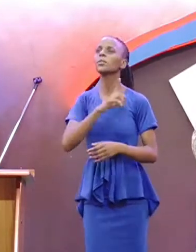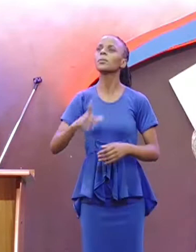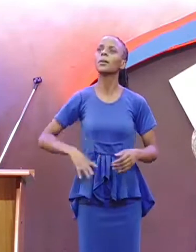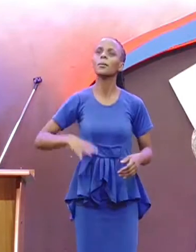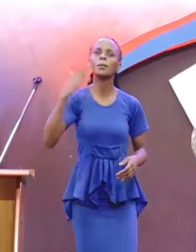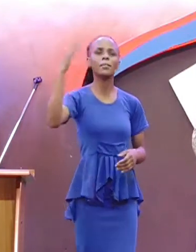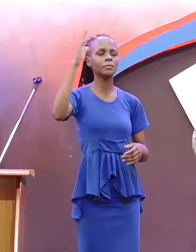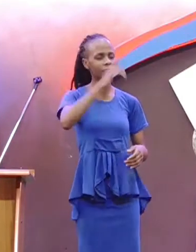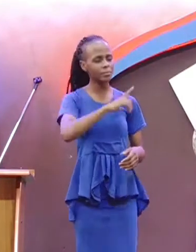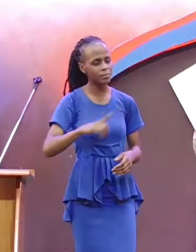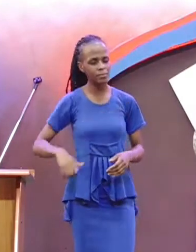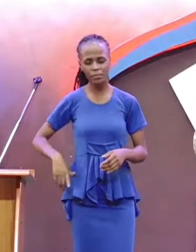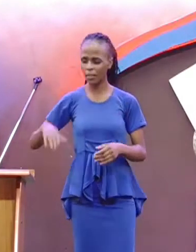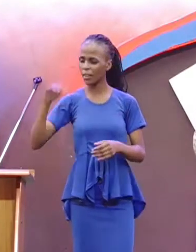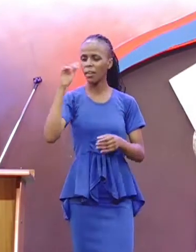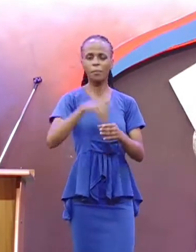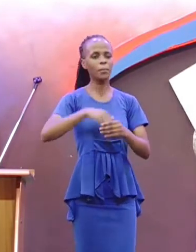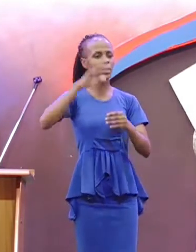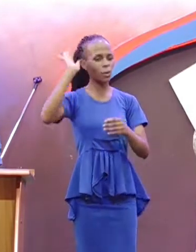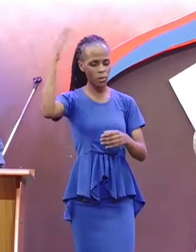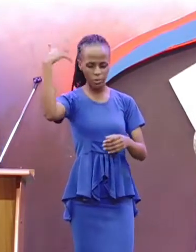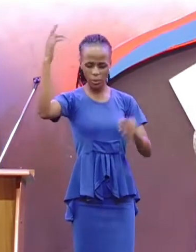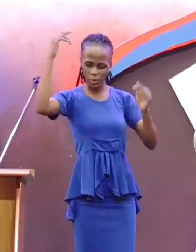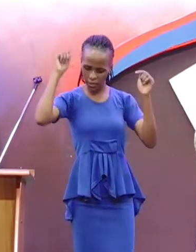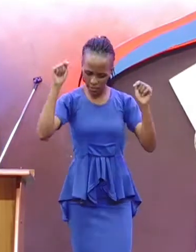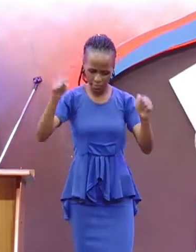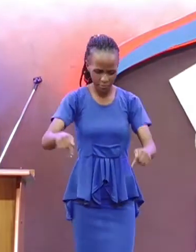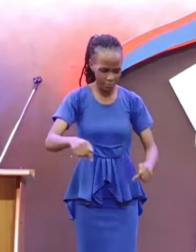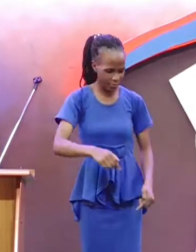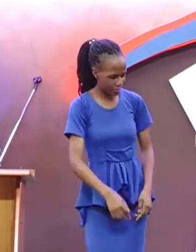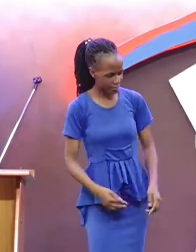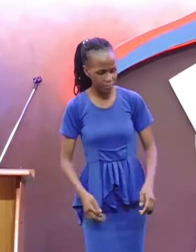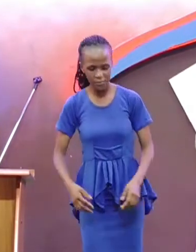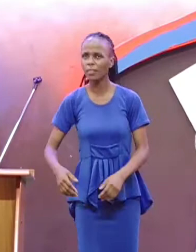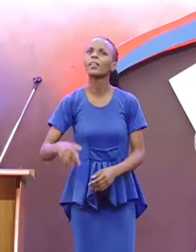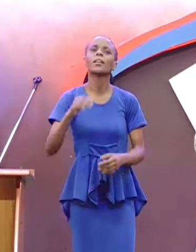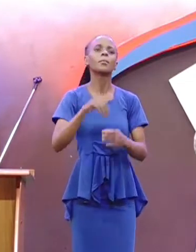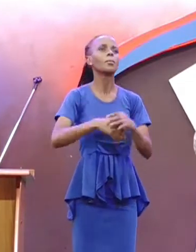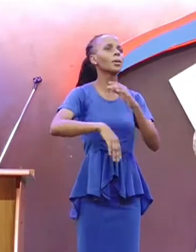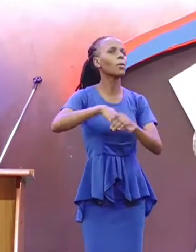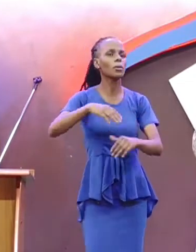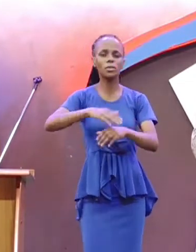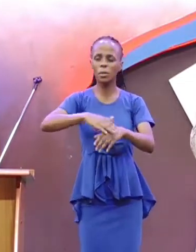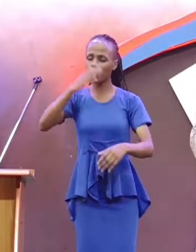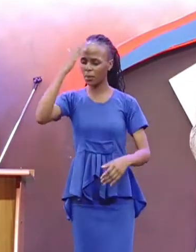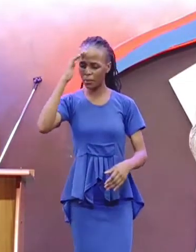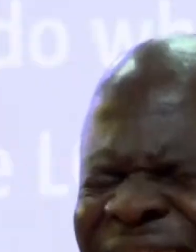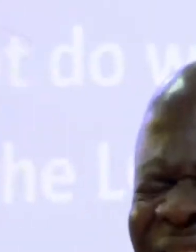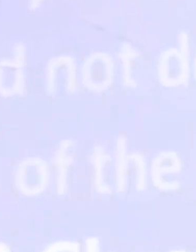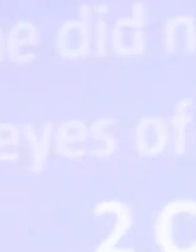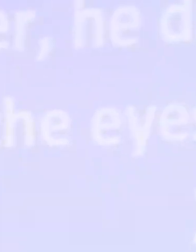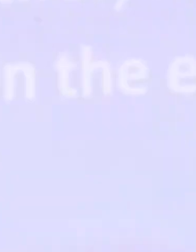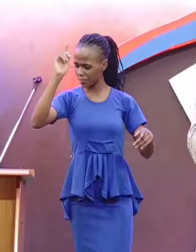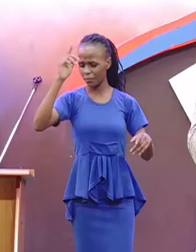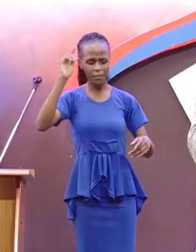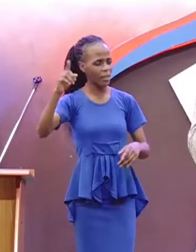mikono gyomukama kyenakulira obimanyi mikono gyolero tebamanya katonda wo mikono gyomukama